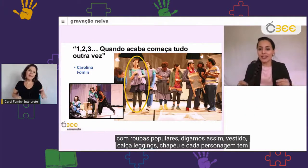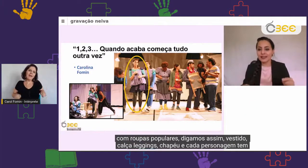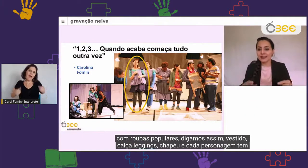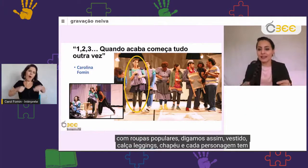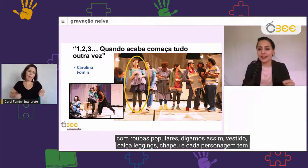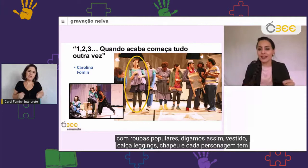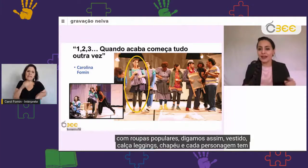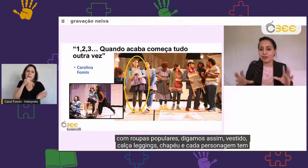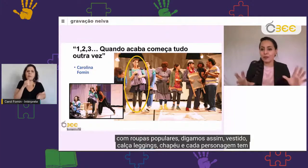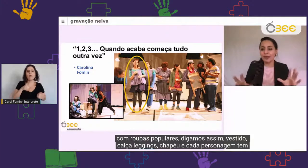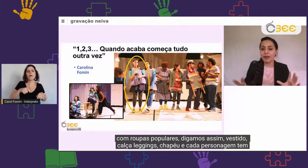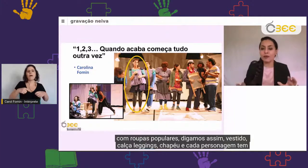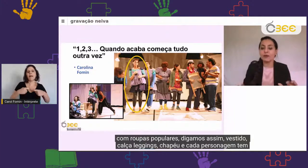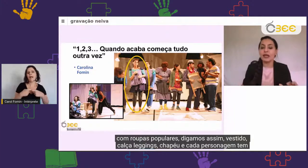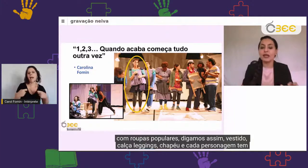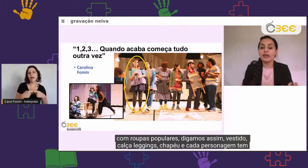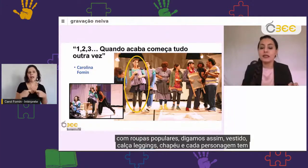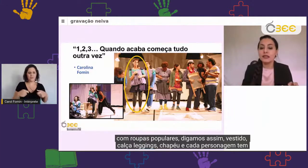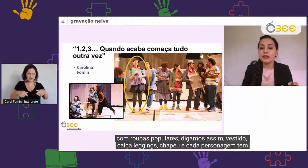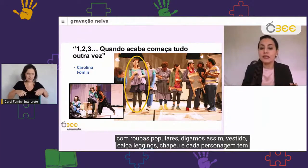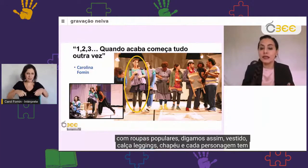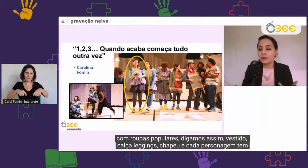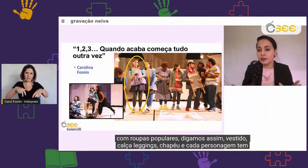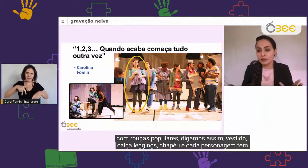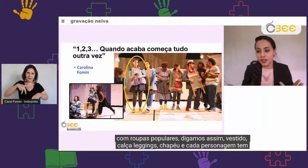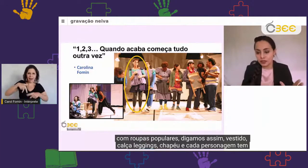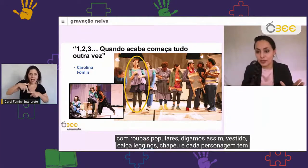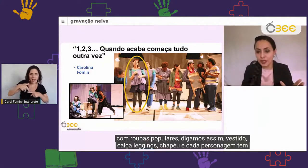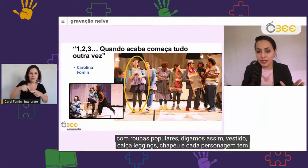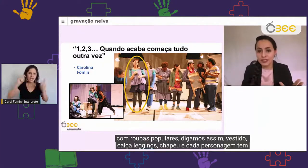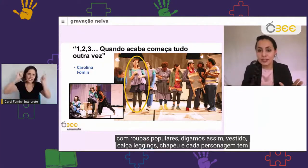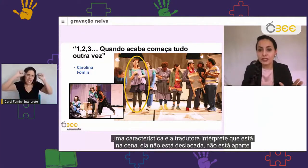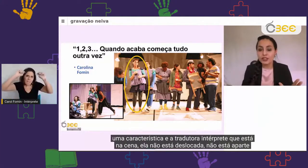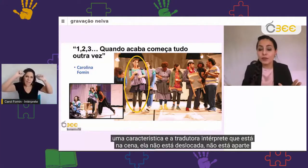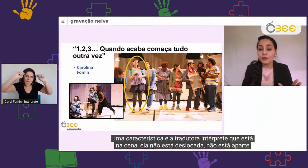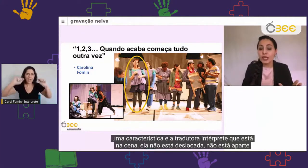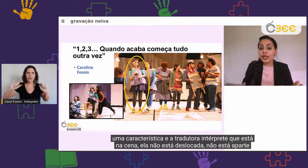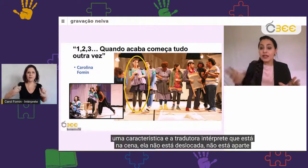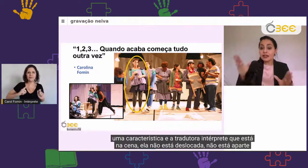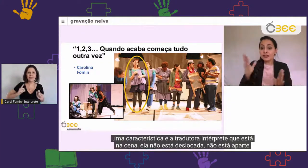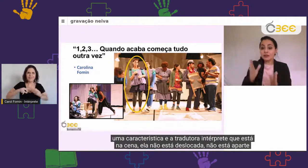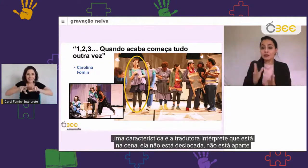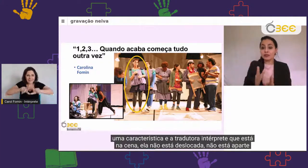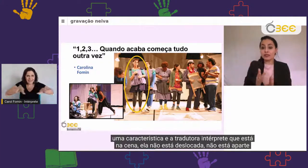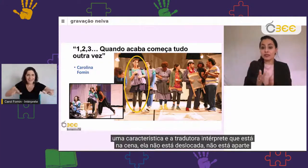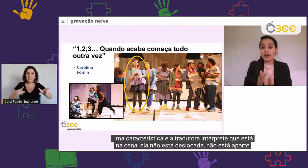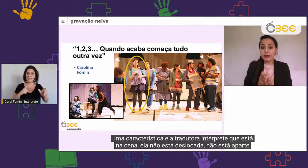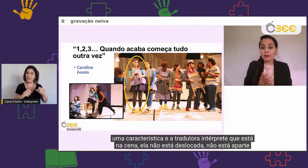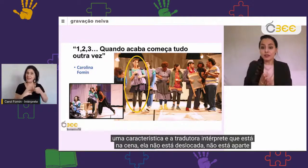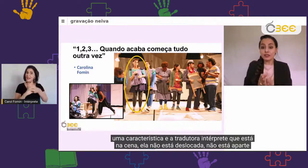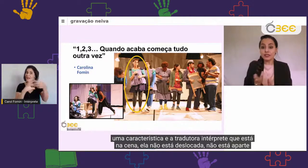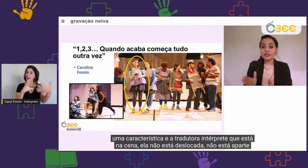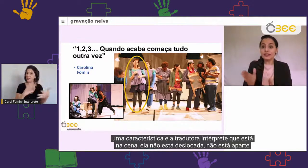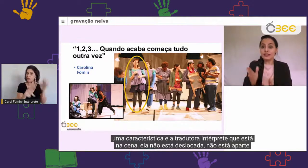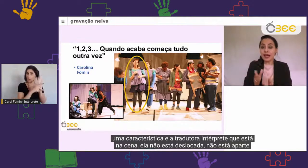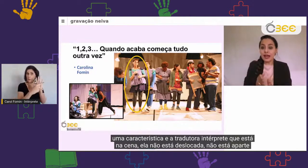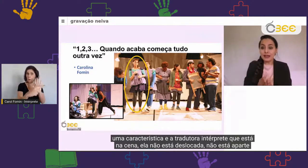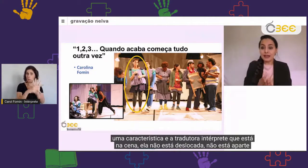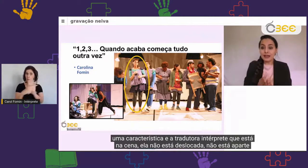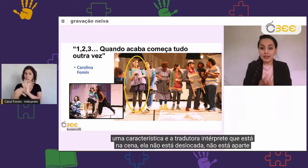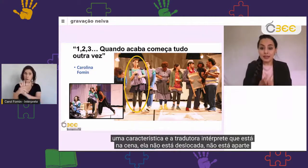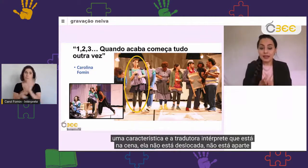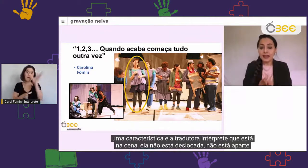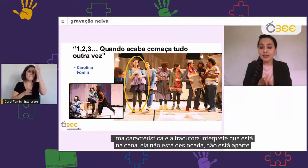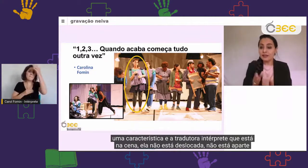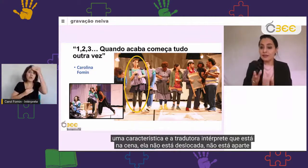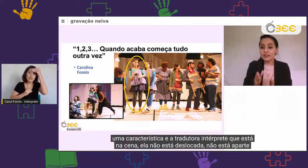calça leg, tal, chapéu, e cada personagem tem uma característica. E a tradutora-intérprete que está